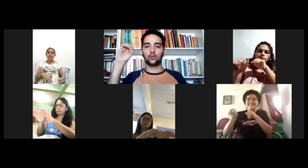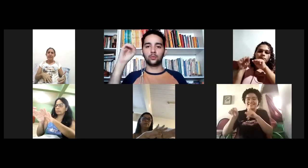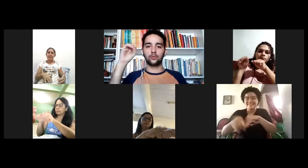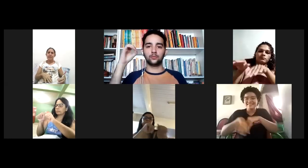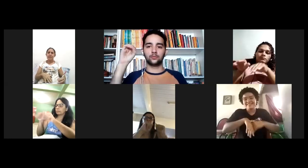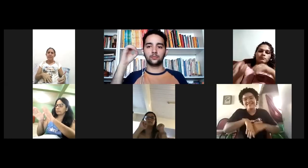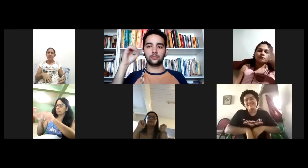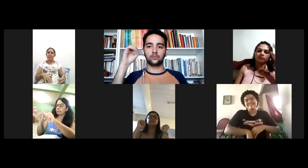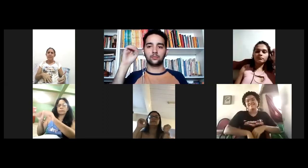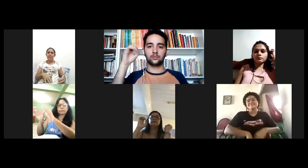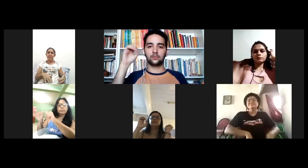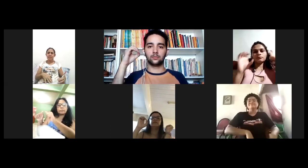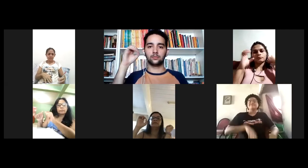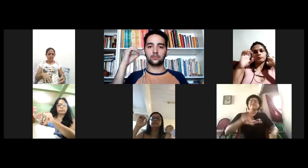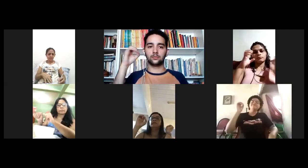Outubro.